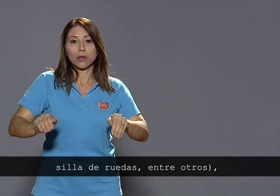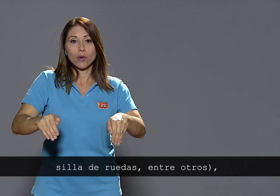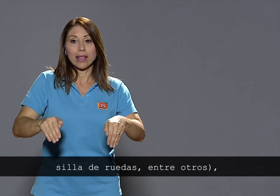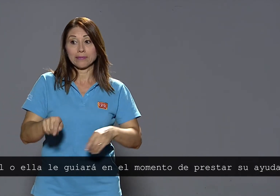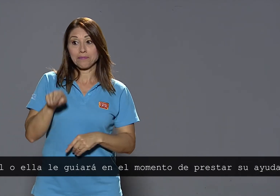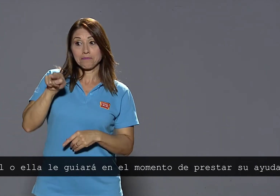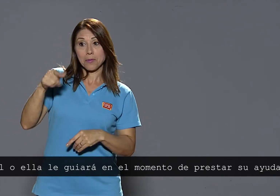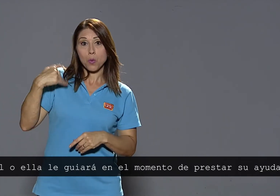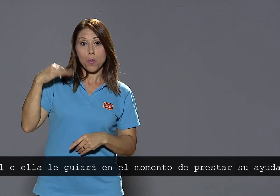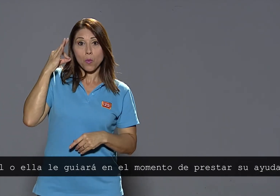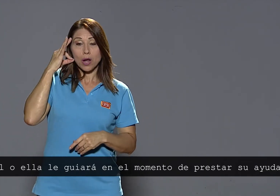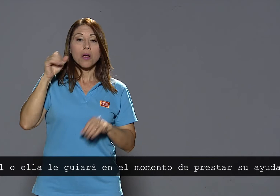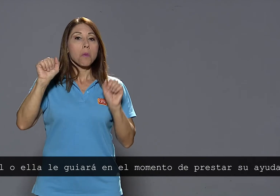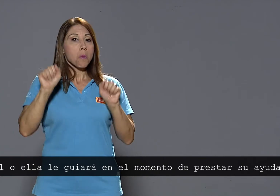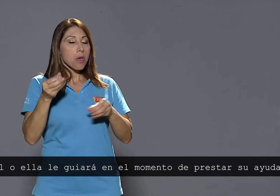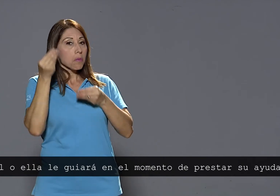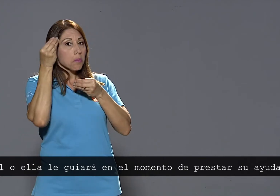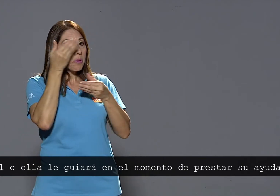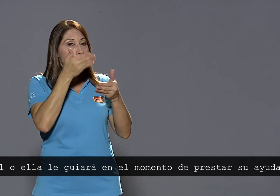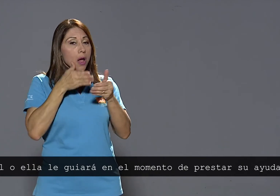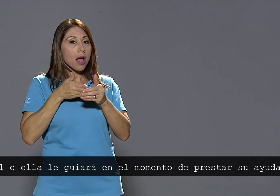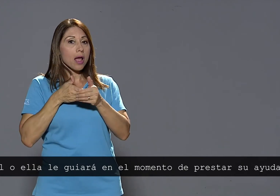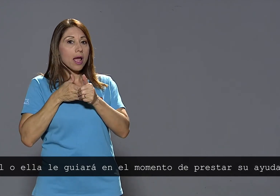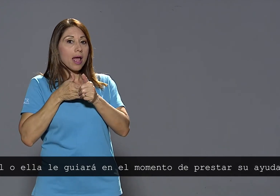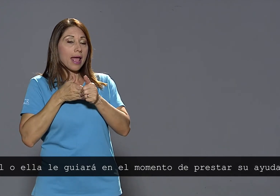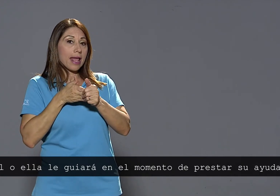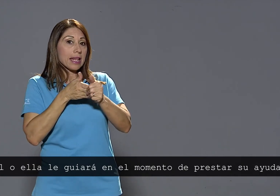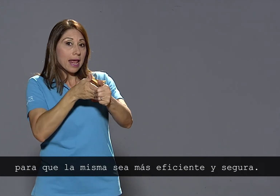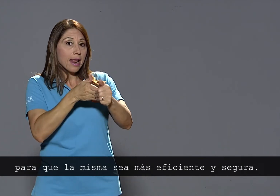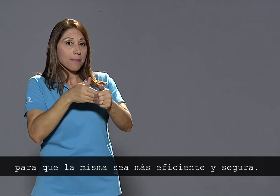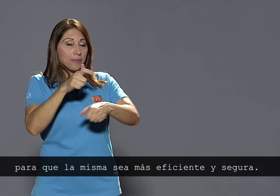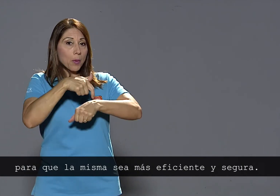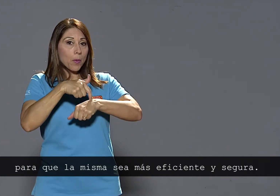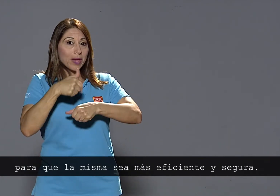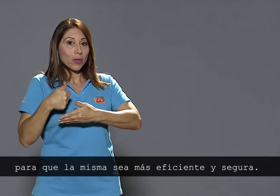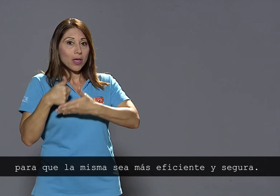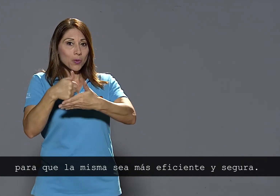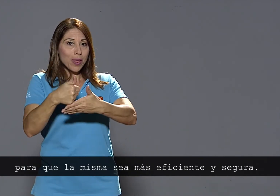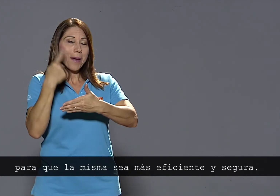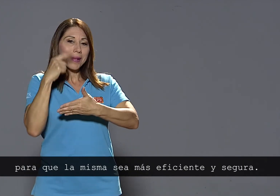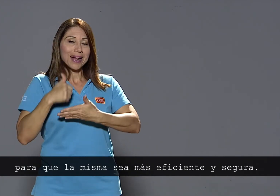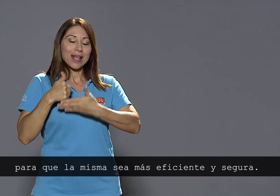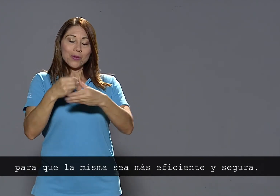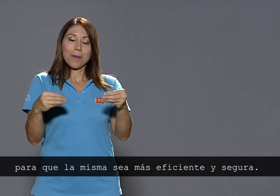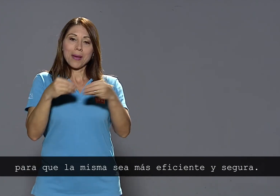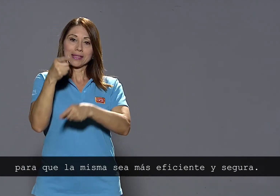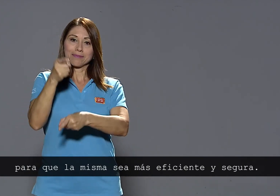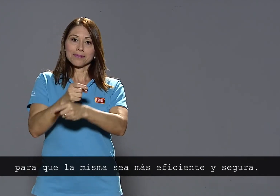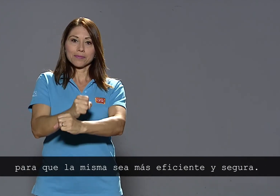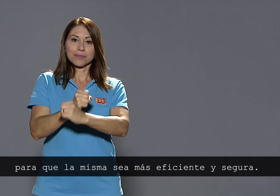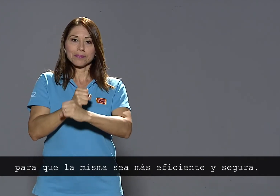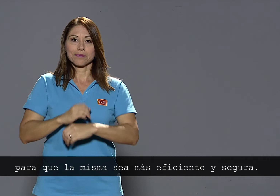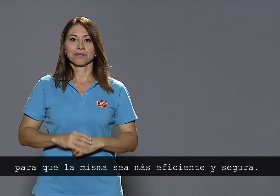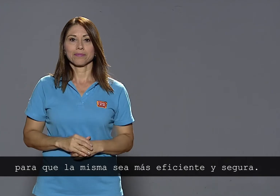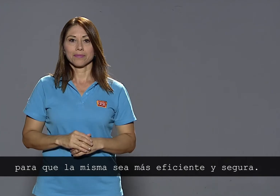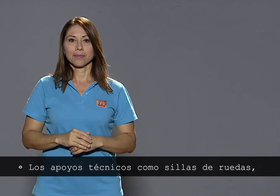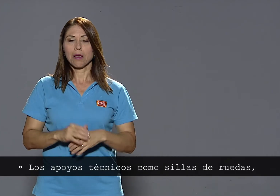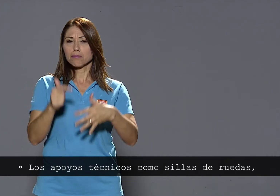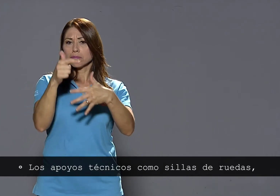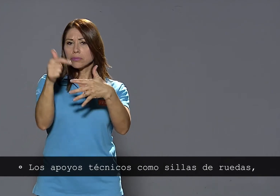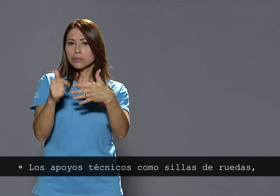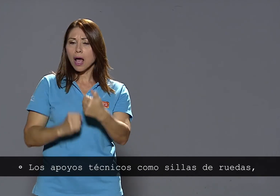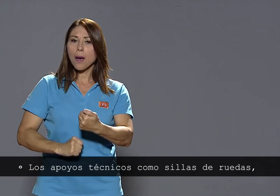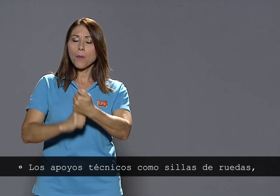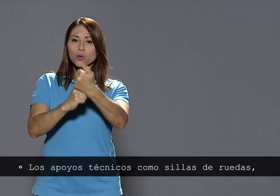otros. Él o ella le guiará en el momento de prestar su ayuda para que la misma sea más eficiente y segura.